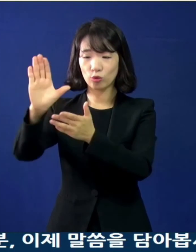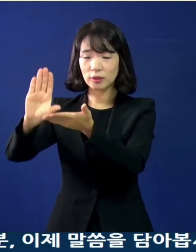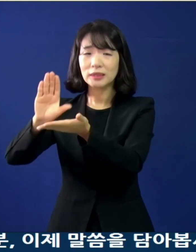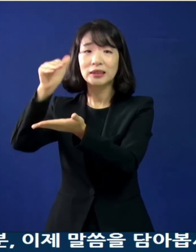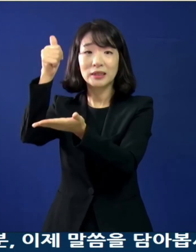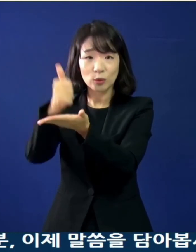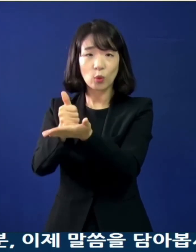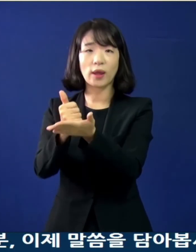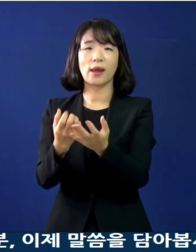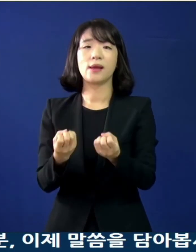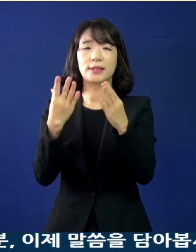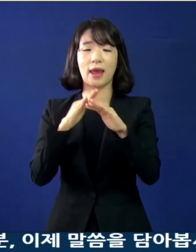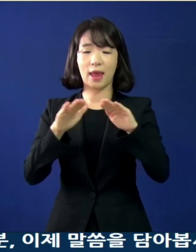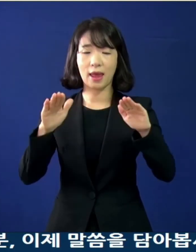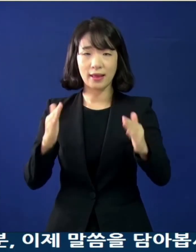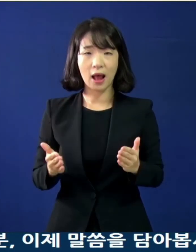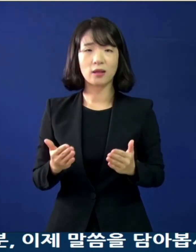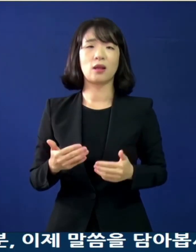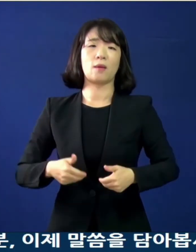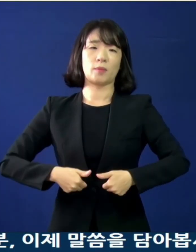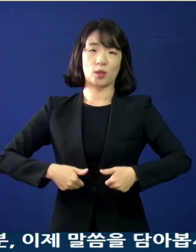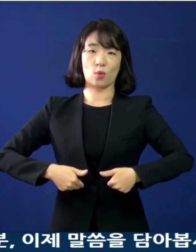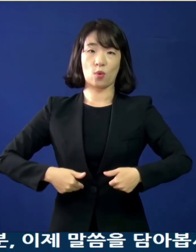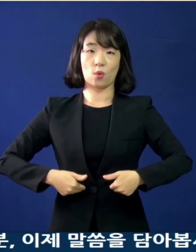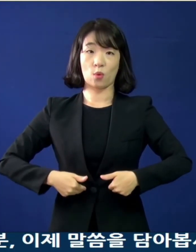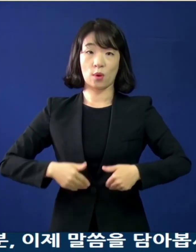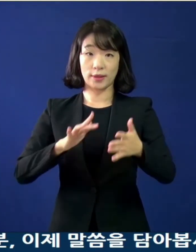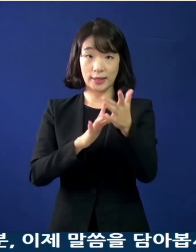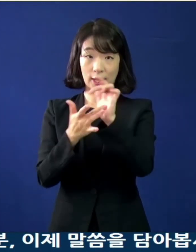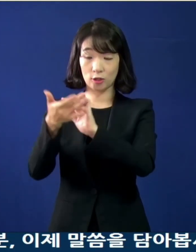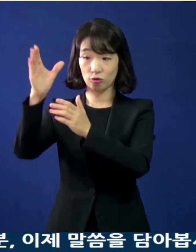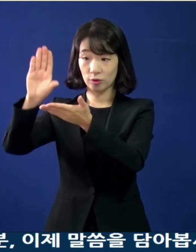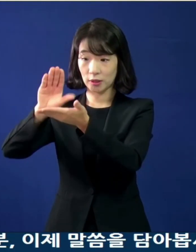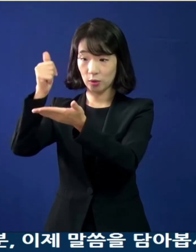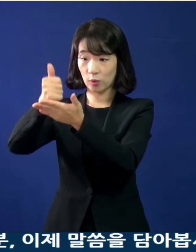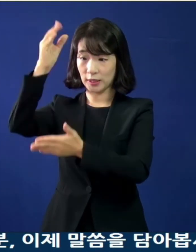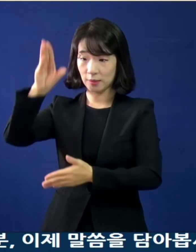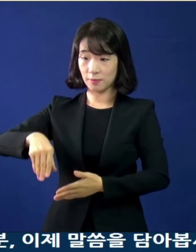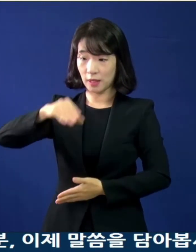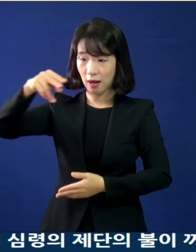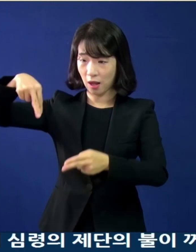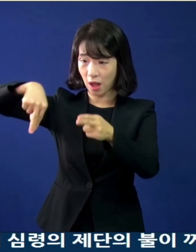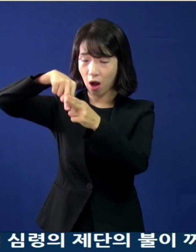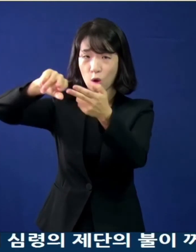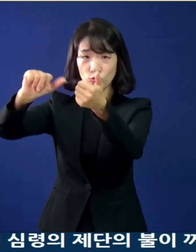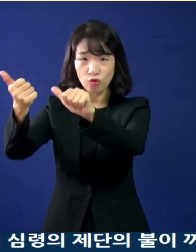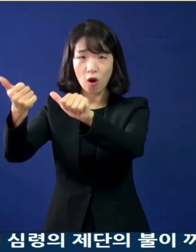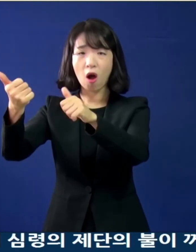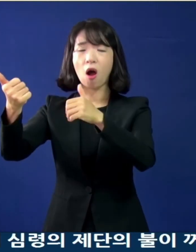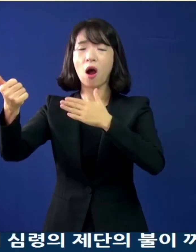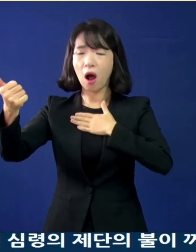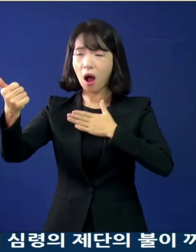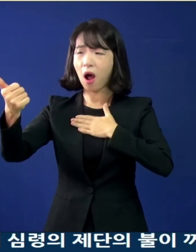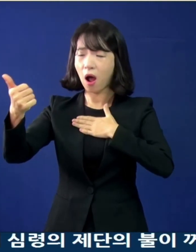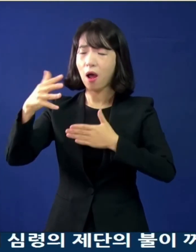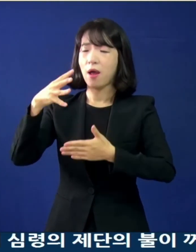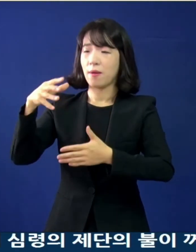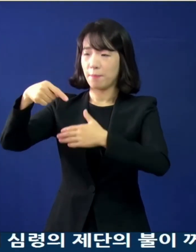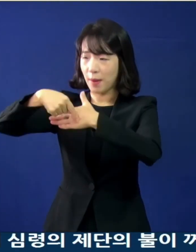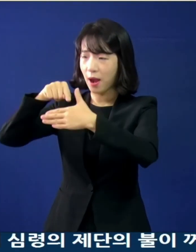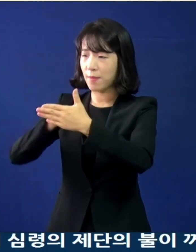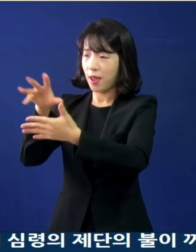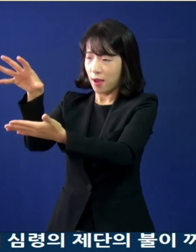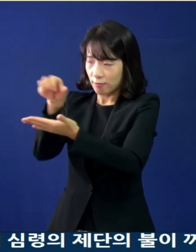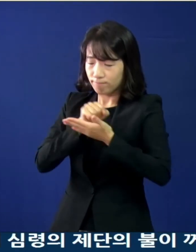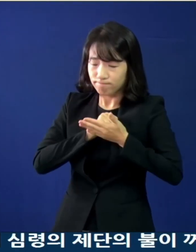됩니다. 예수께서 십자가에 달리셔서 죽으신 그 제단이 내 안에 있는 거죠. 그 제단을 통해서